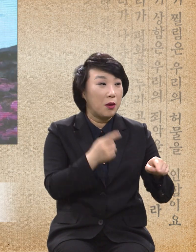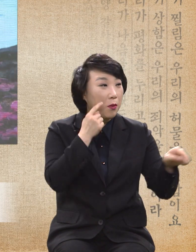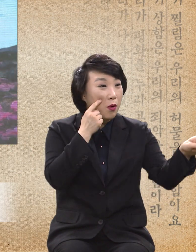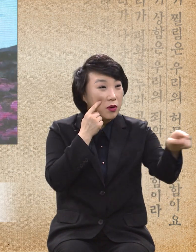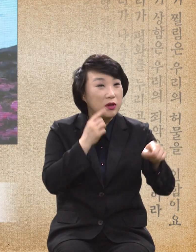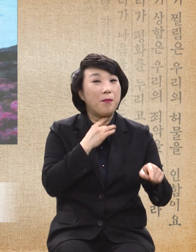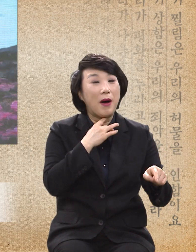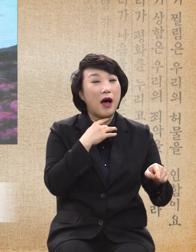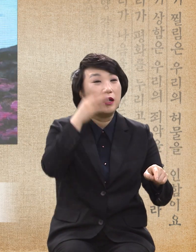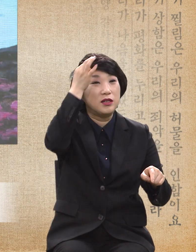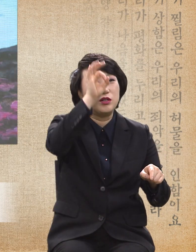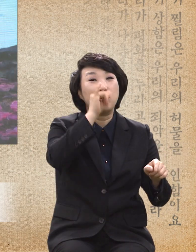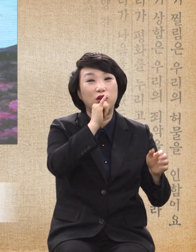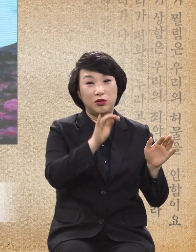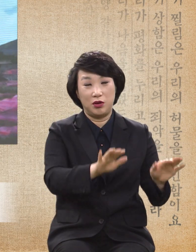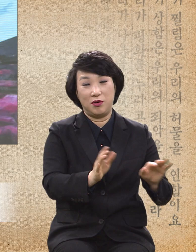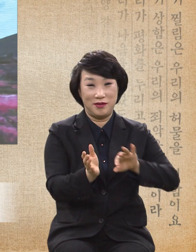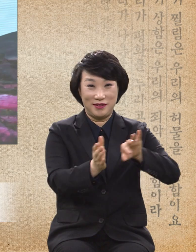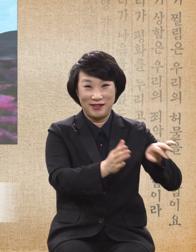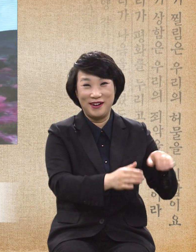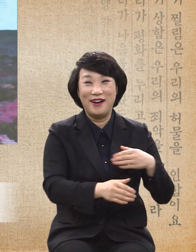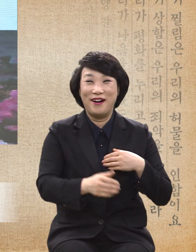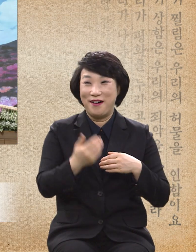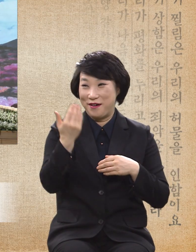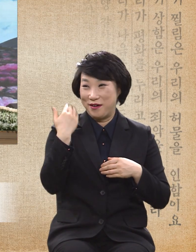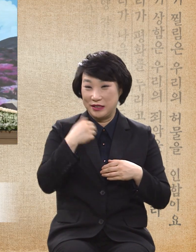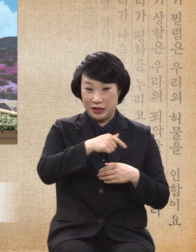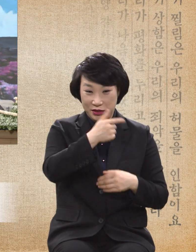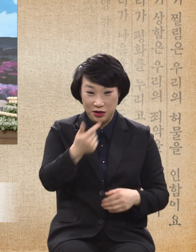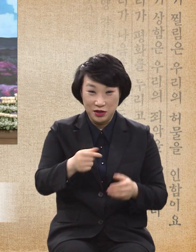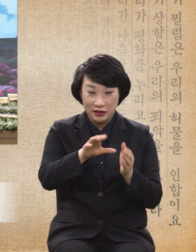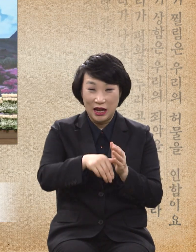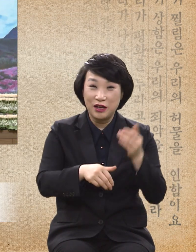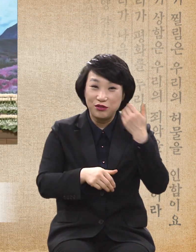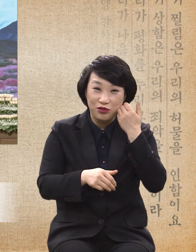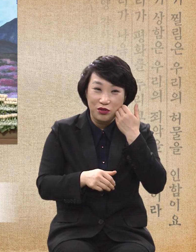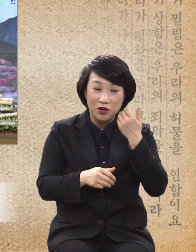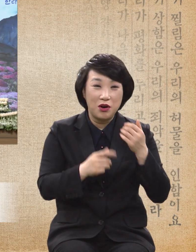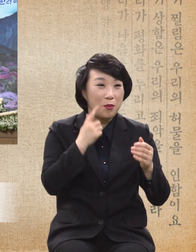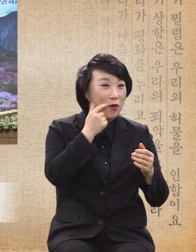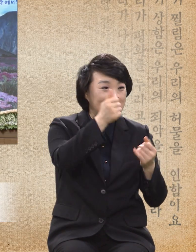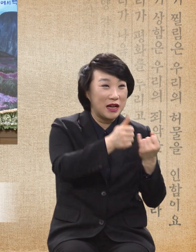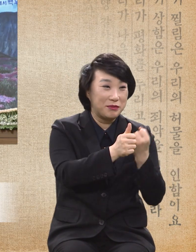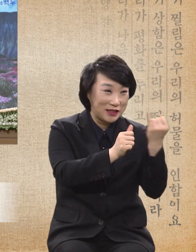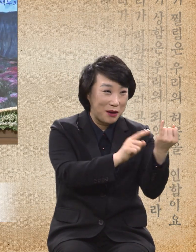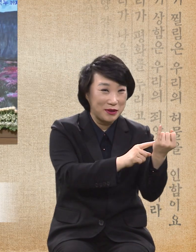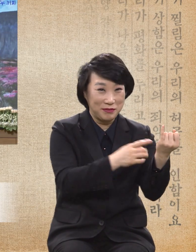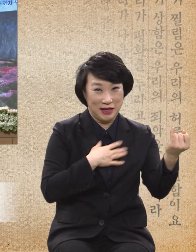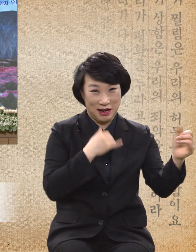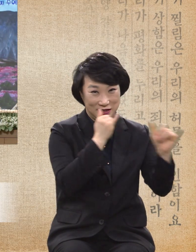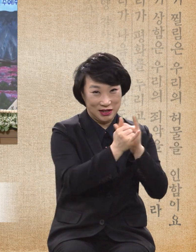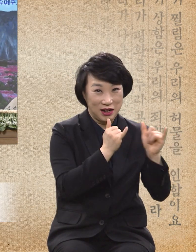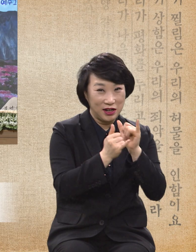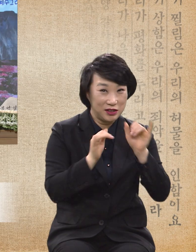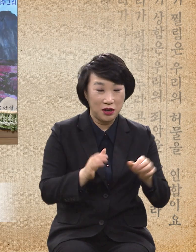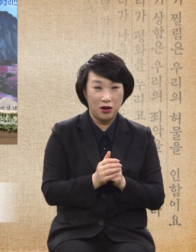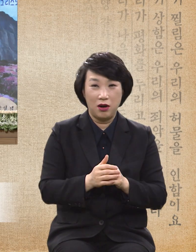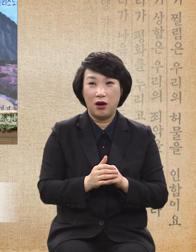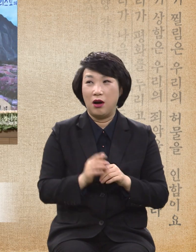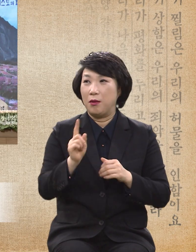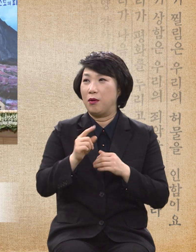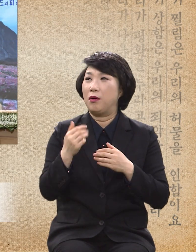않아요. 어제 어떤 사모님이 전화를 합니다. 목사님 몸에 이런